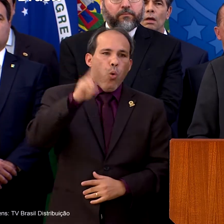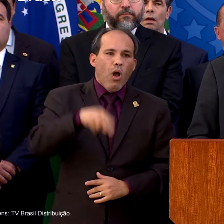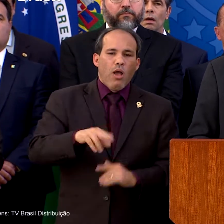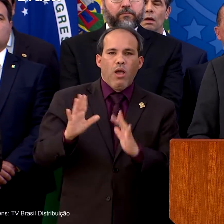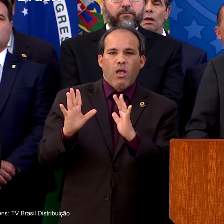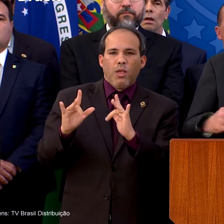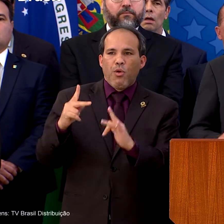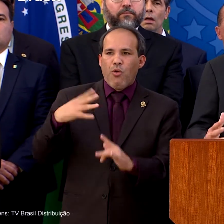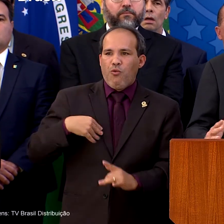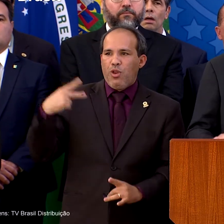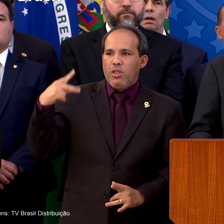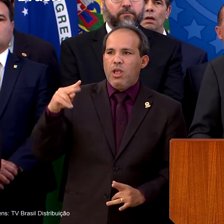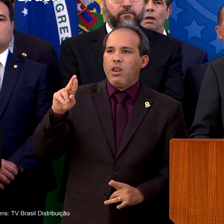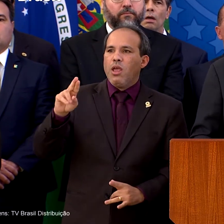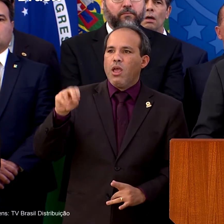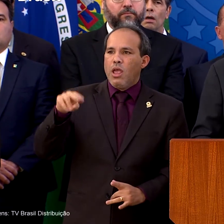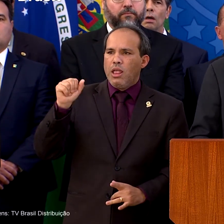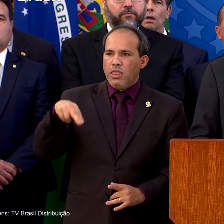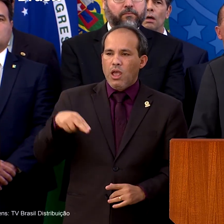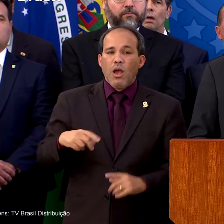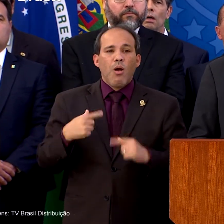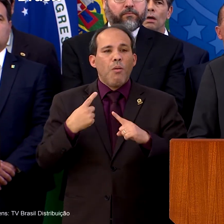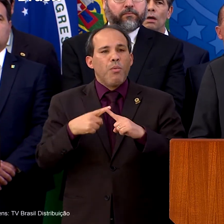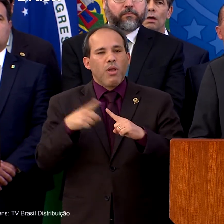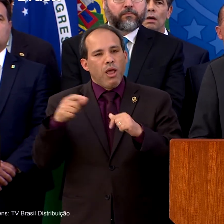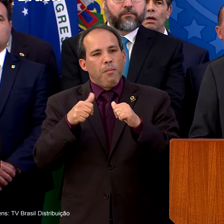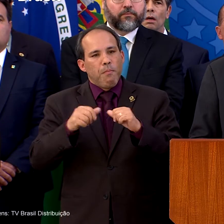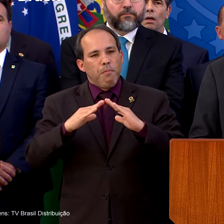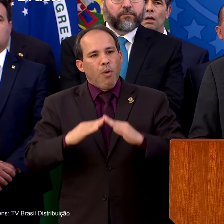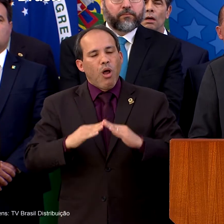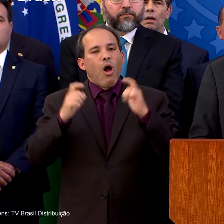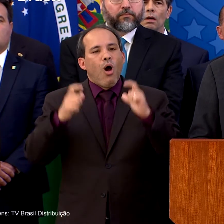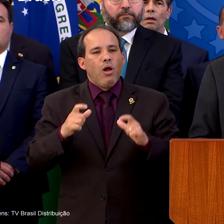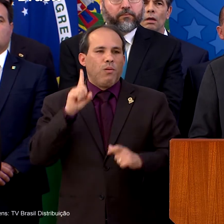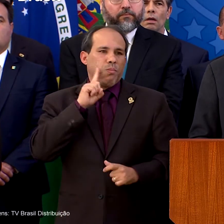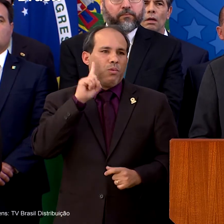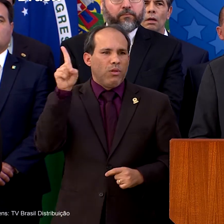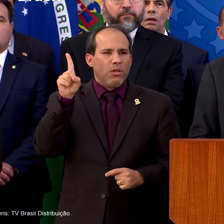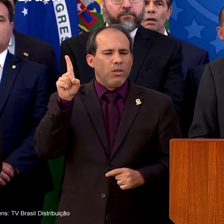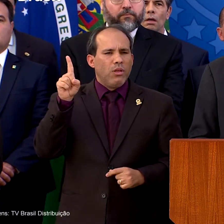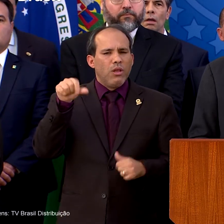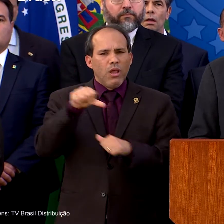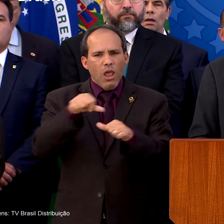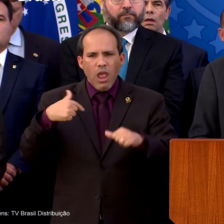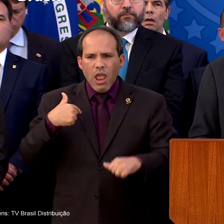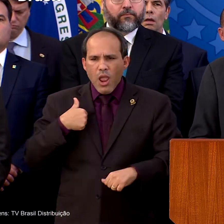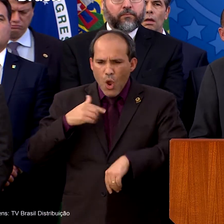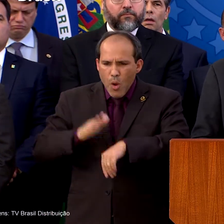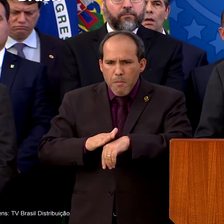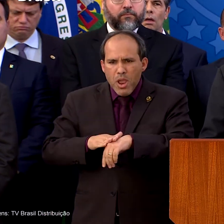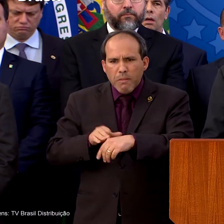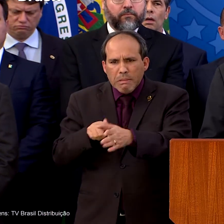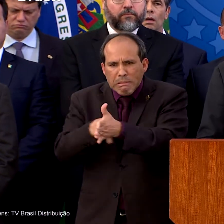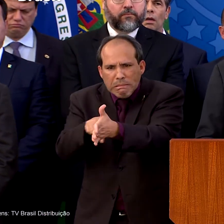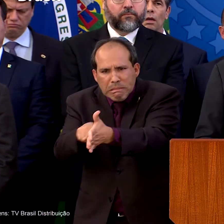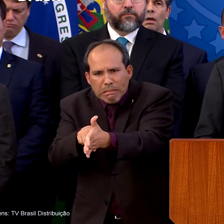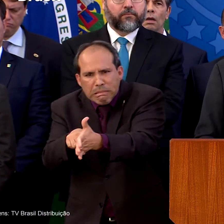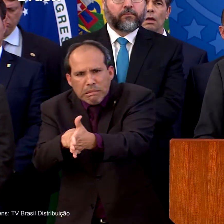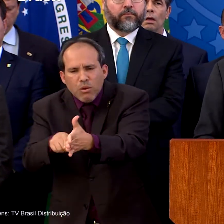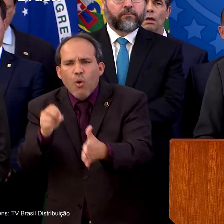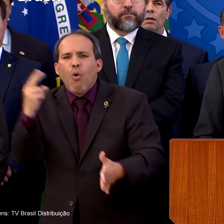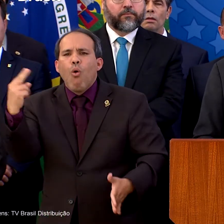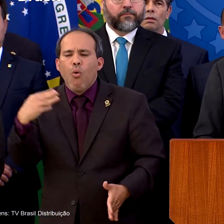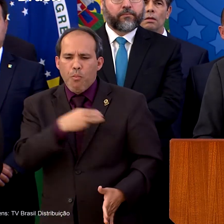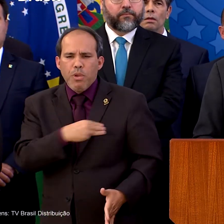unidos mas eu aqui tem que correr atrás disso e qual é o ministro o é uma polícia federal que tem que se